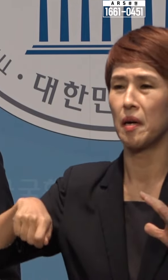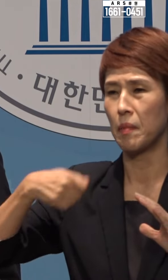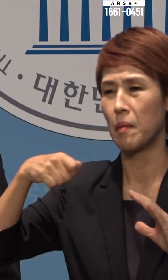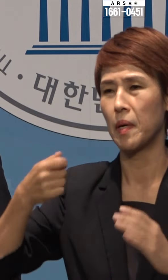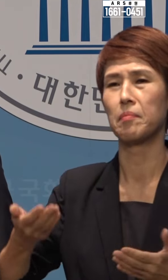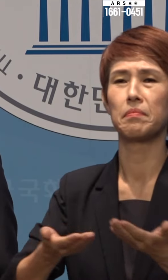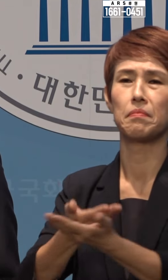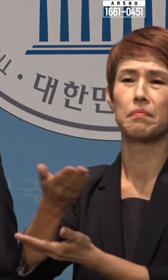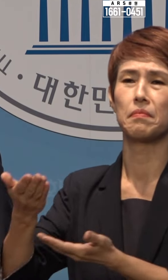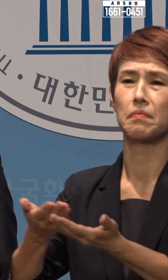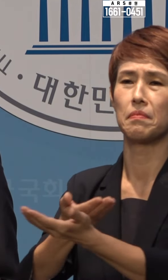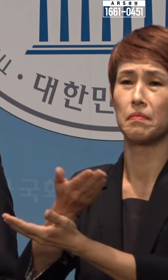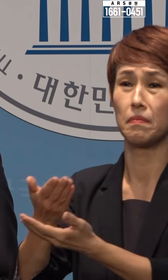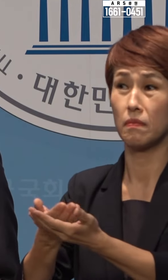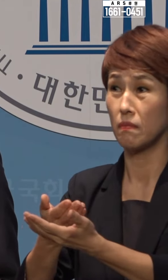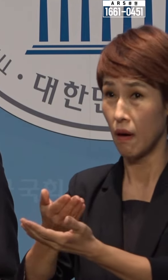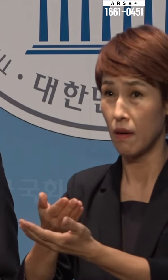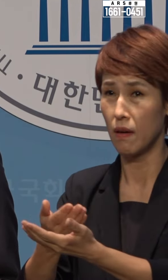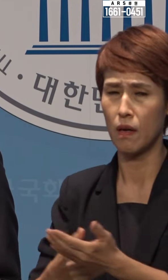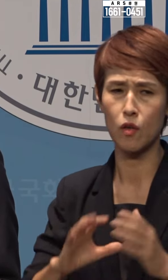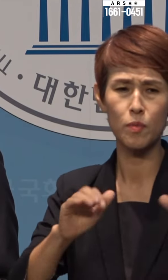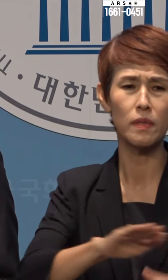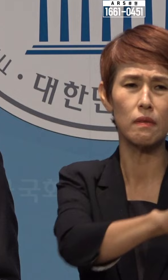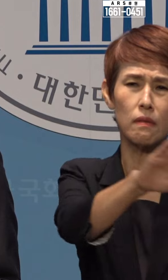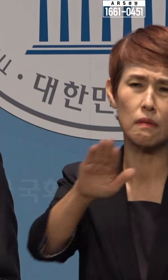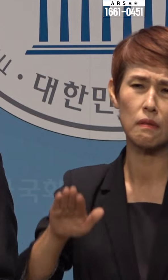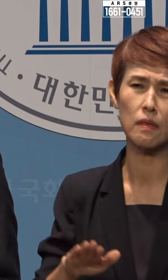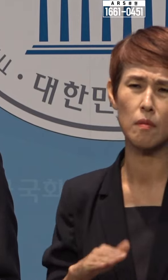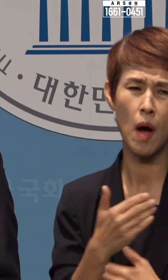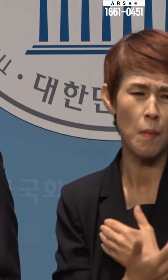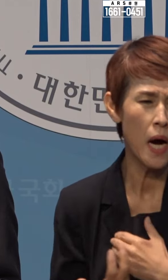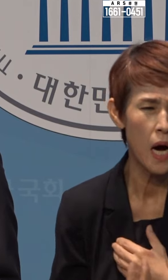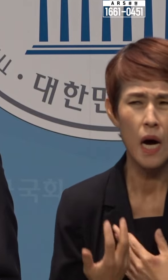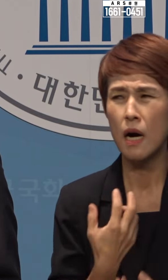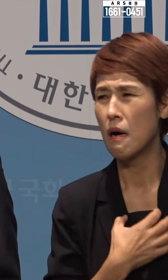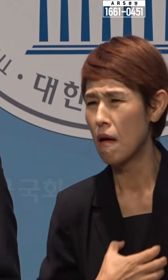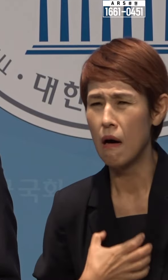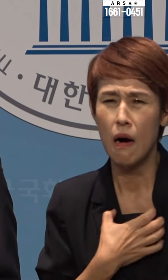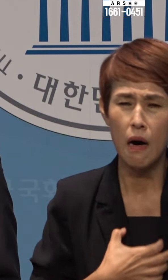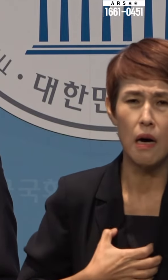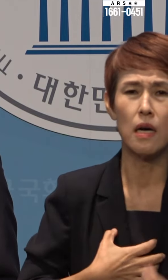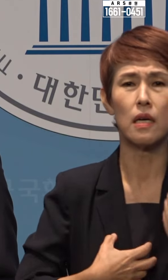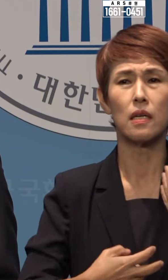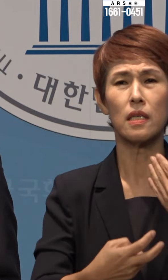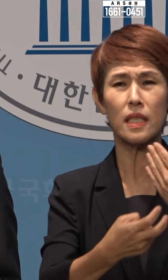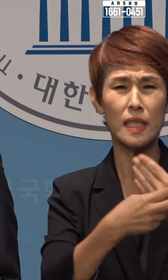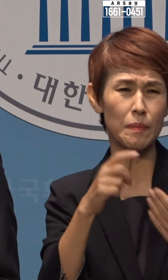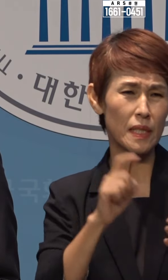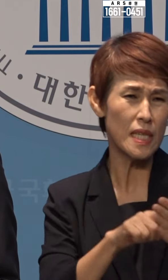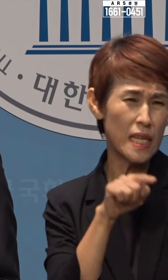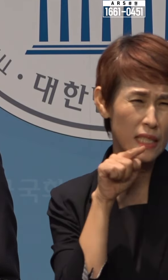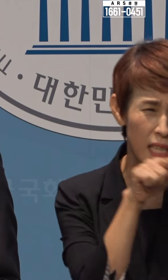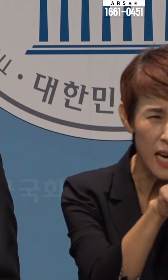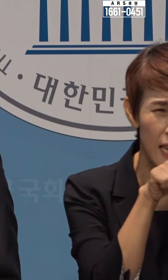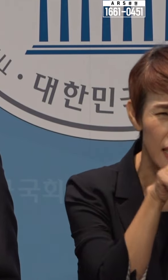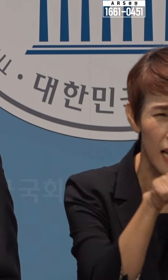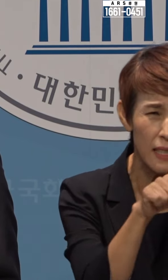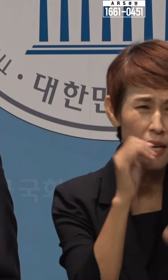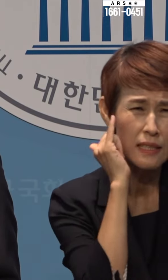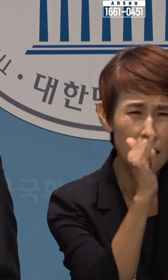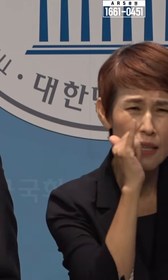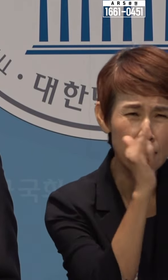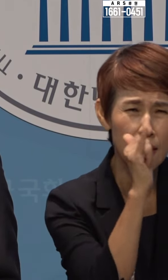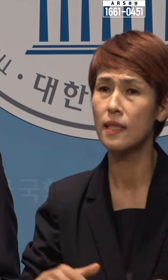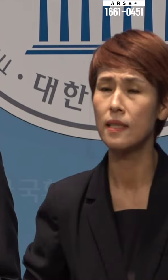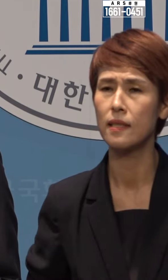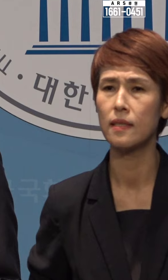즐기는 동안 국민은 아픈 몸을 이끌고 응급실을 찾기 위해 전하기를 붙잡고